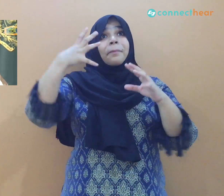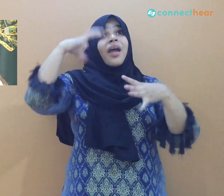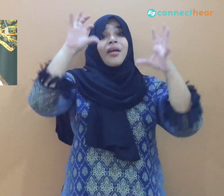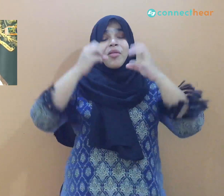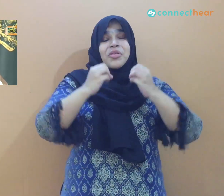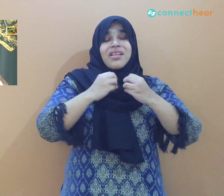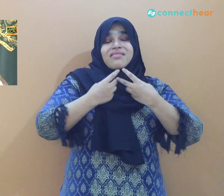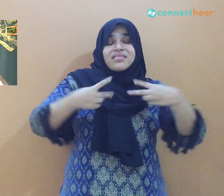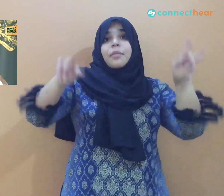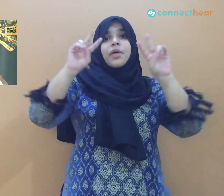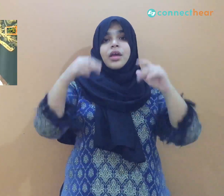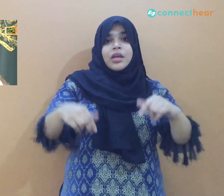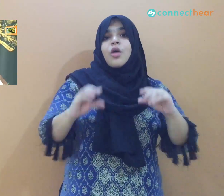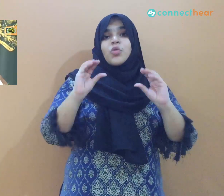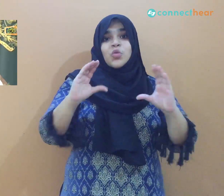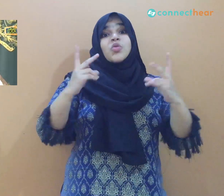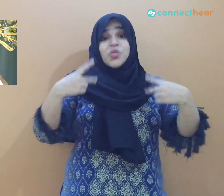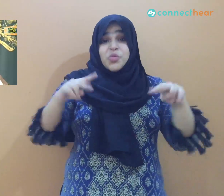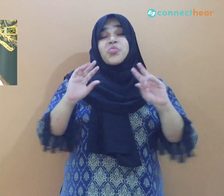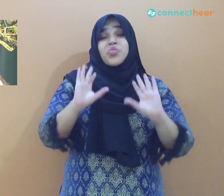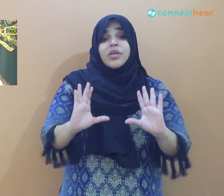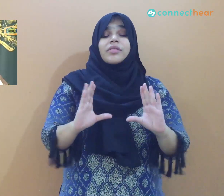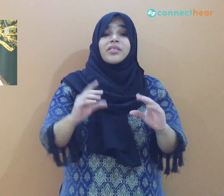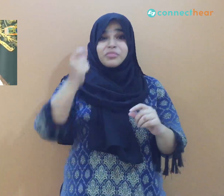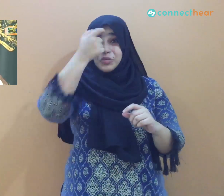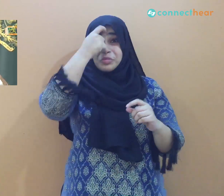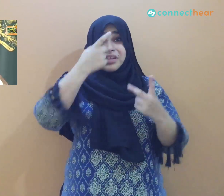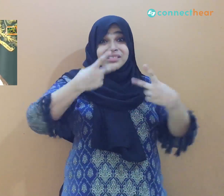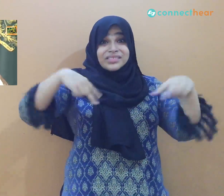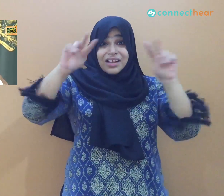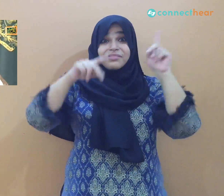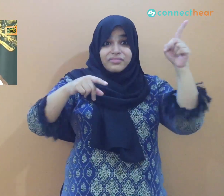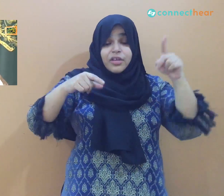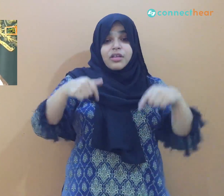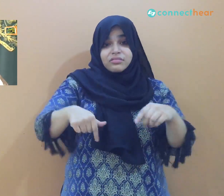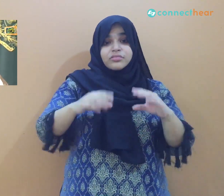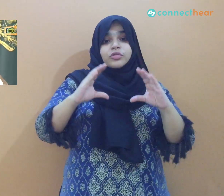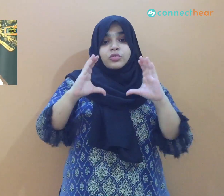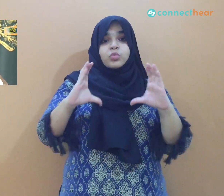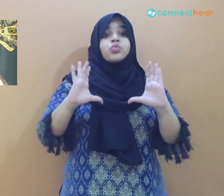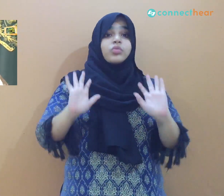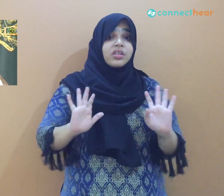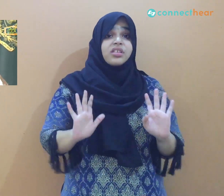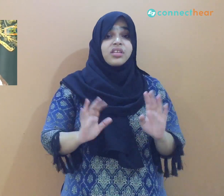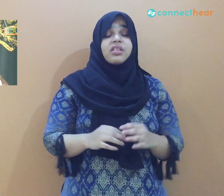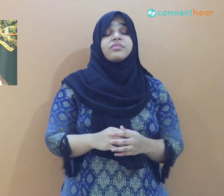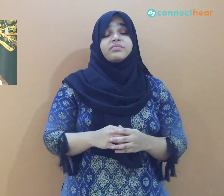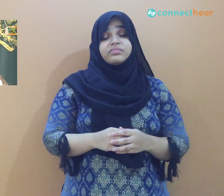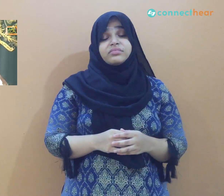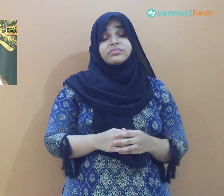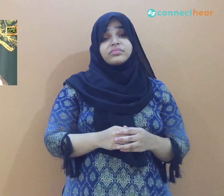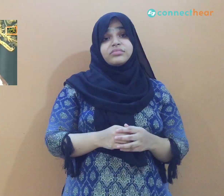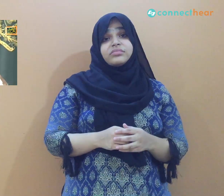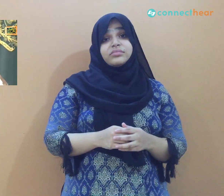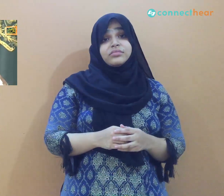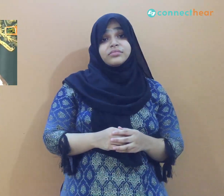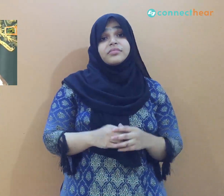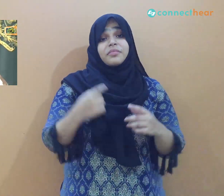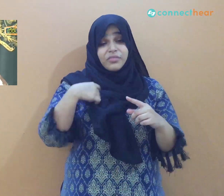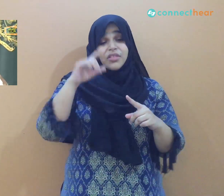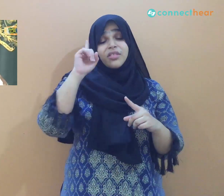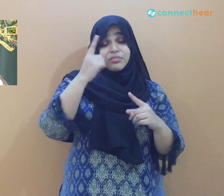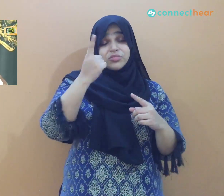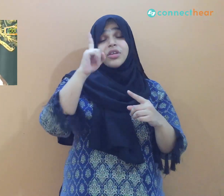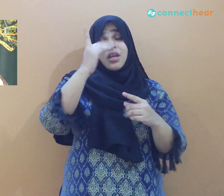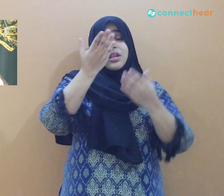کی دنیا میں آپ دیکھ رہے ہیں. جس طرح کے مسئلے مسائل ڈیولپڈ ملک, امیر ملکوں کے اندر آئے, مجھے اللہ